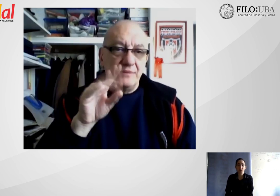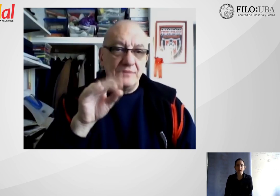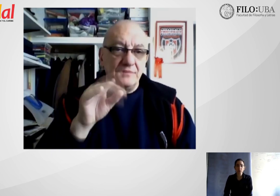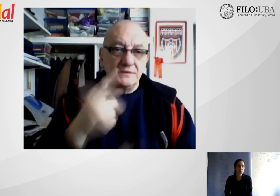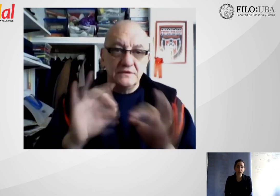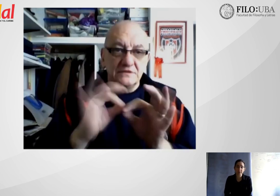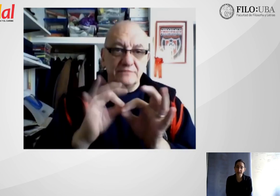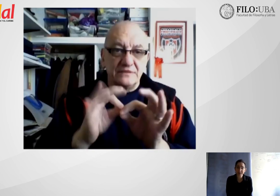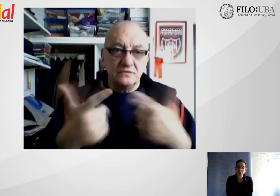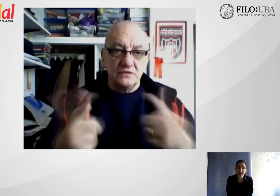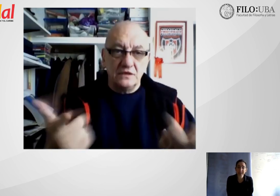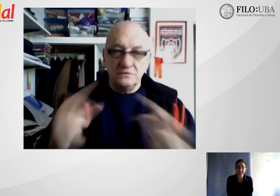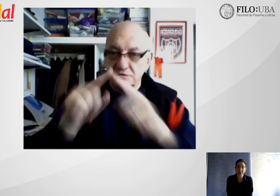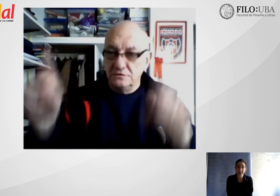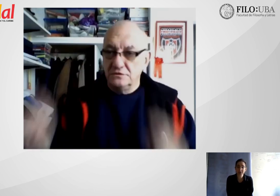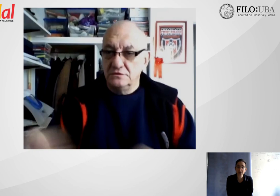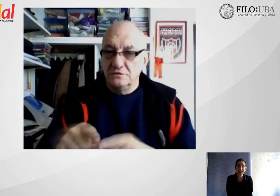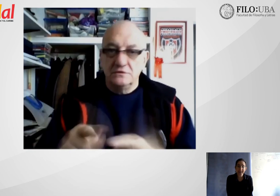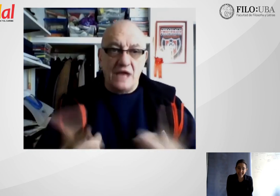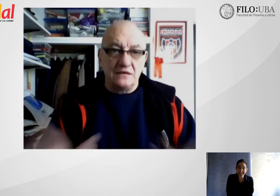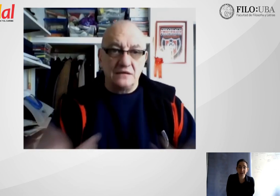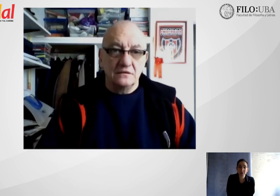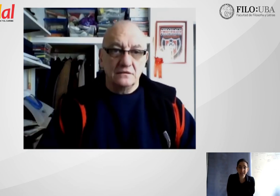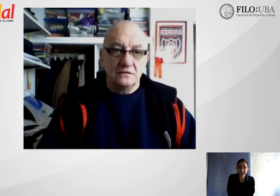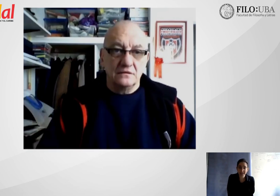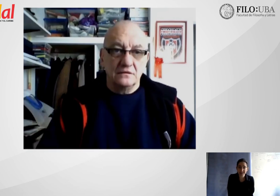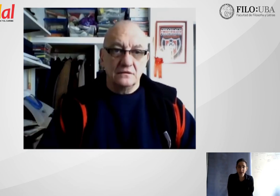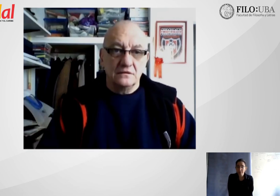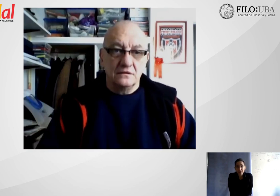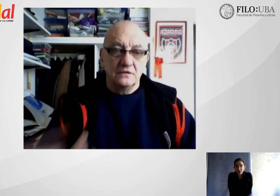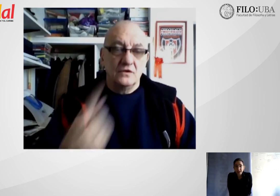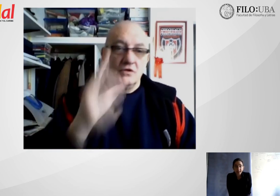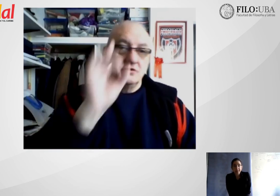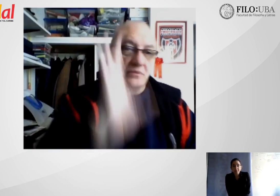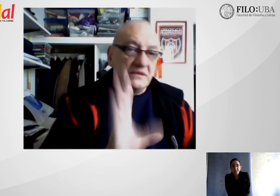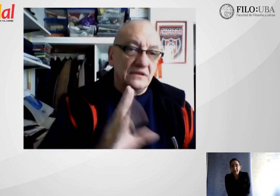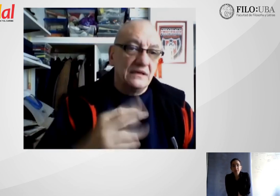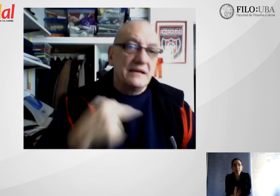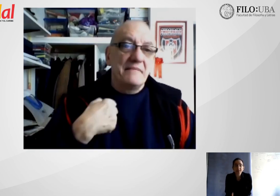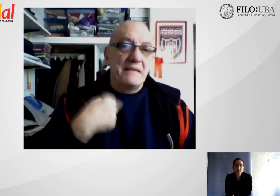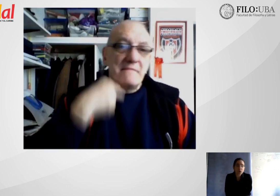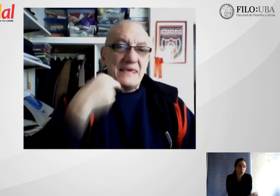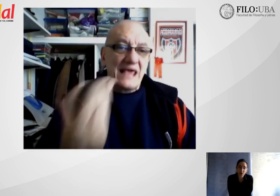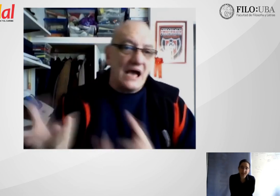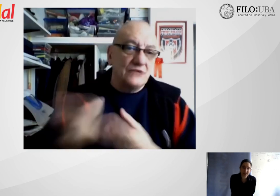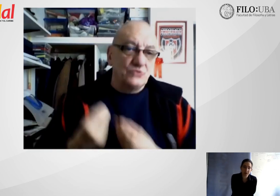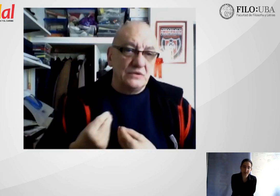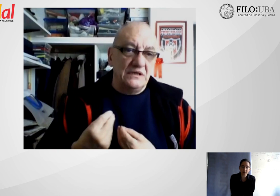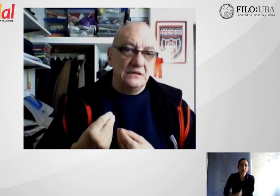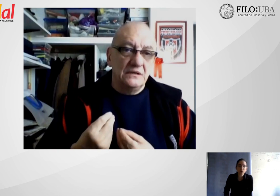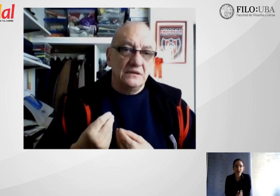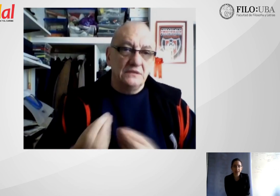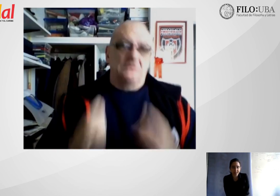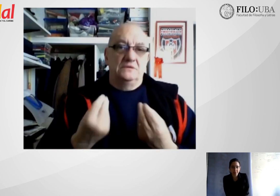el coronavirus. ¿Por qué? Porque la mayor parte de esta información es en lengua de señas, pero la mayor parte de esta información no es en lengua de